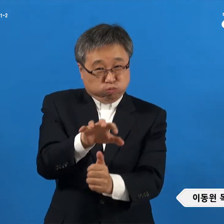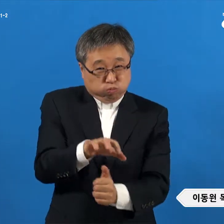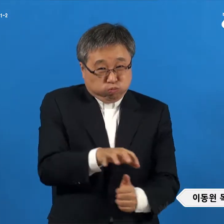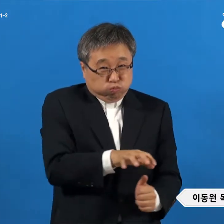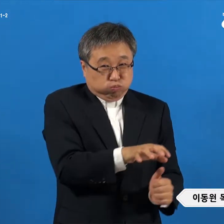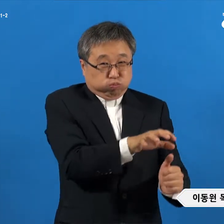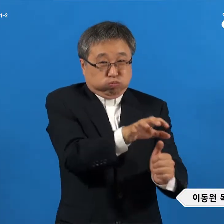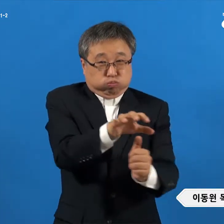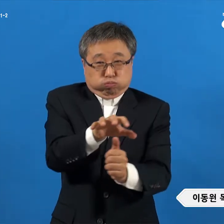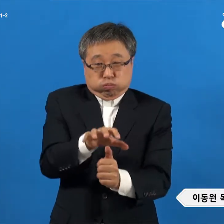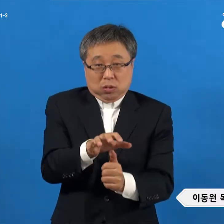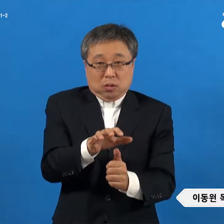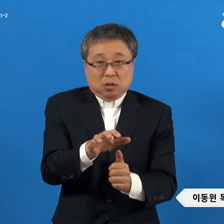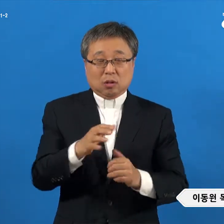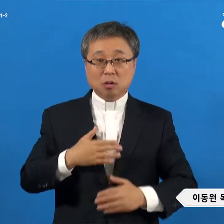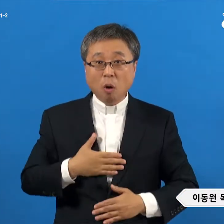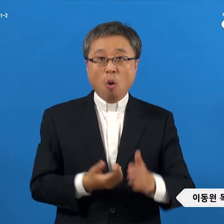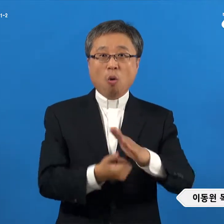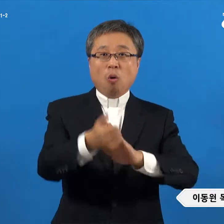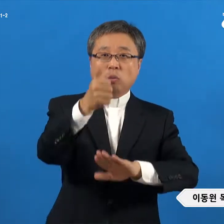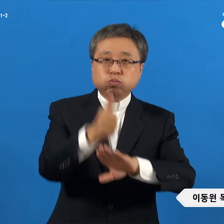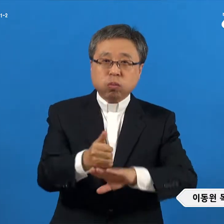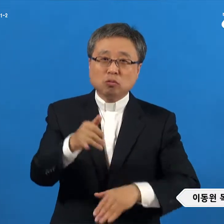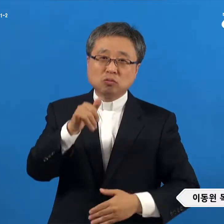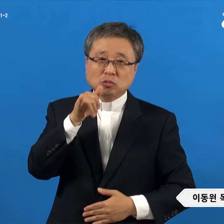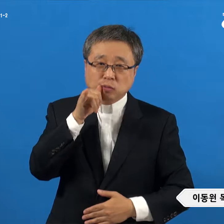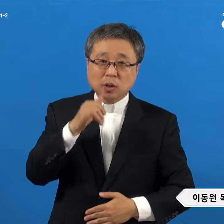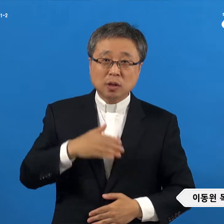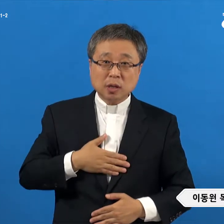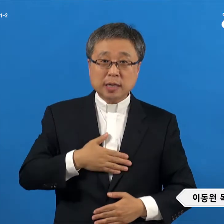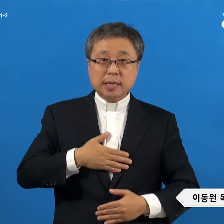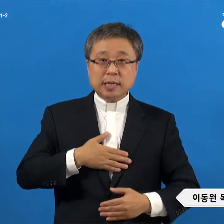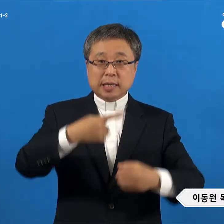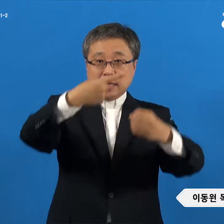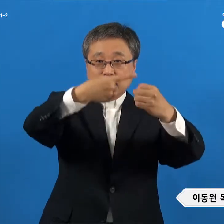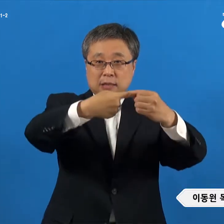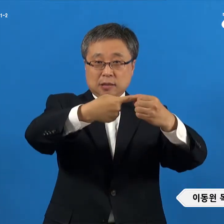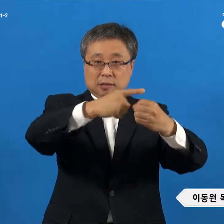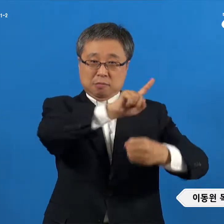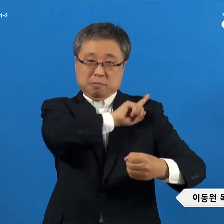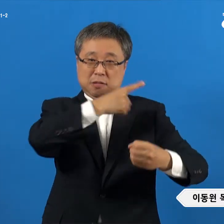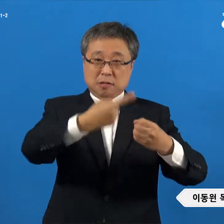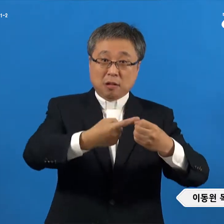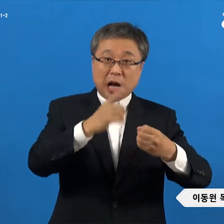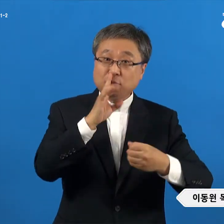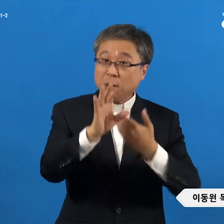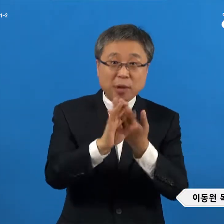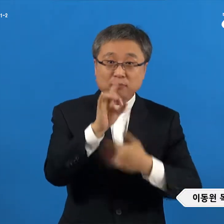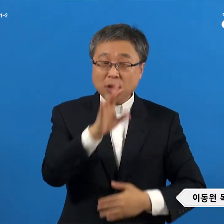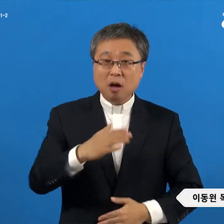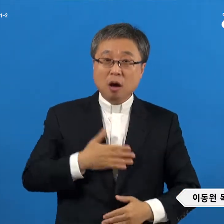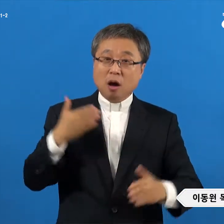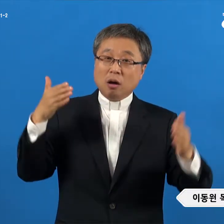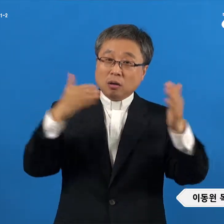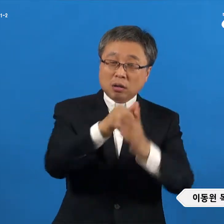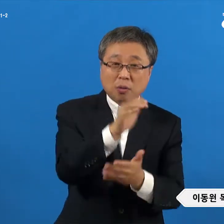중독. 성공 중독. 1등이 아니면 안 되는 것. 그래서 끝없이 자기 불만 속에